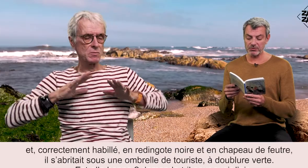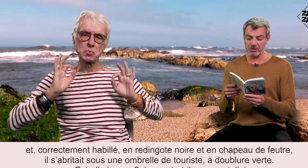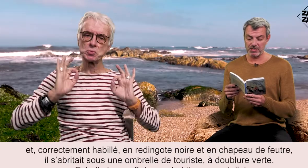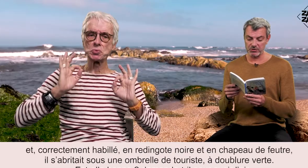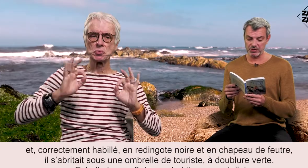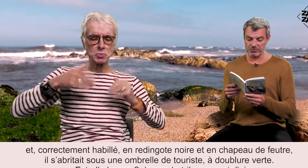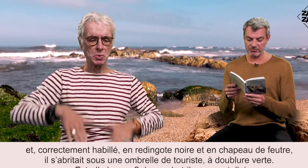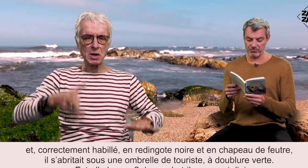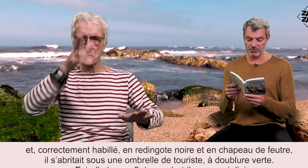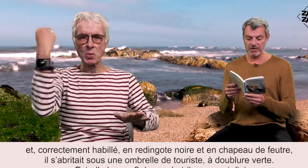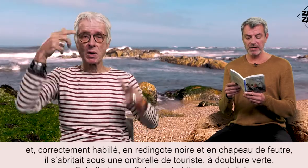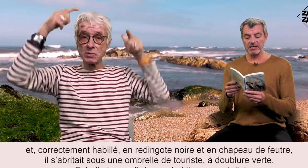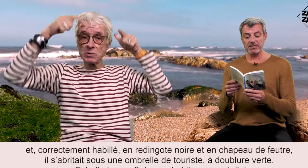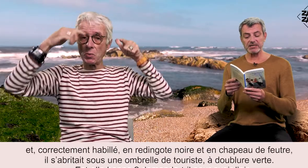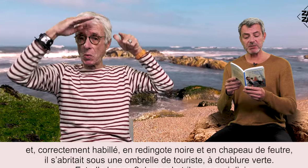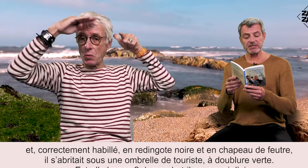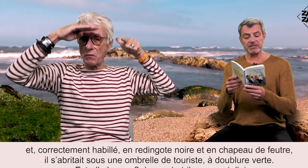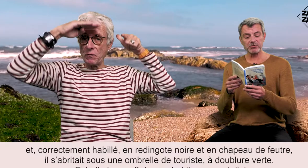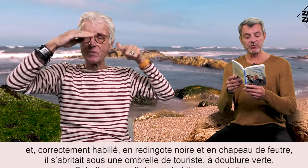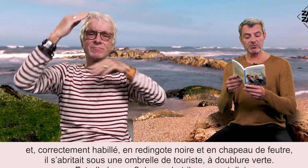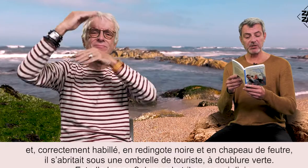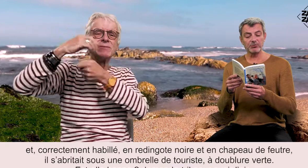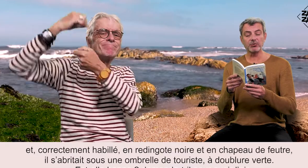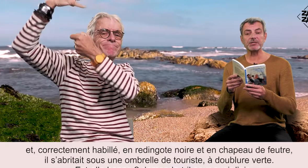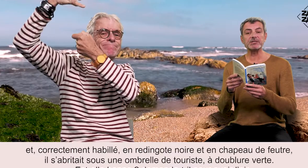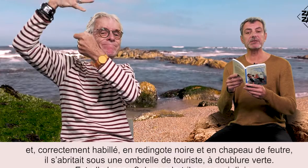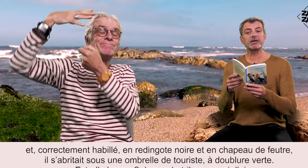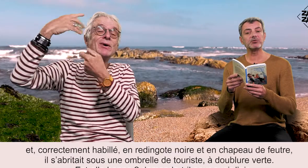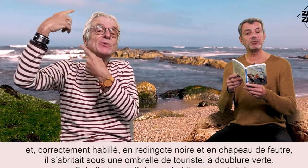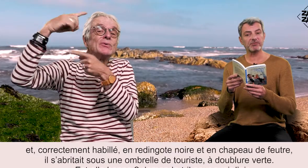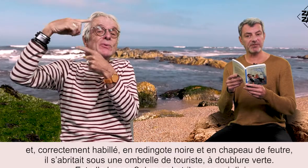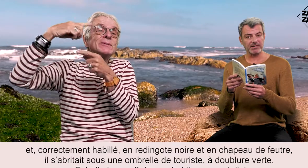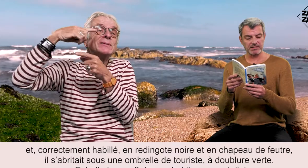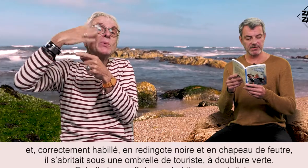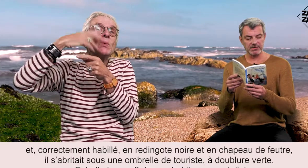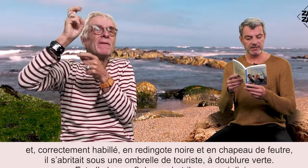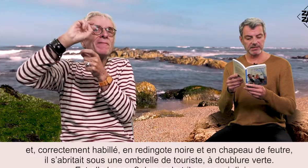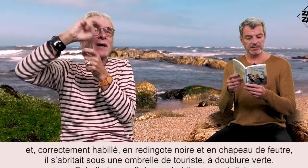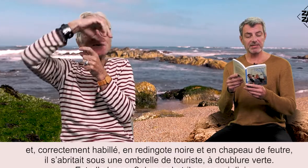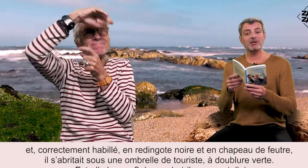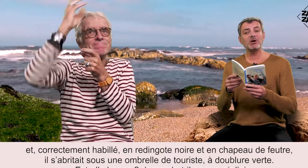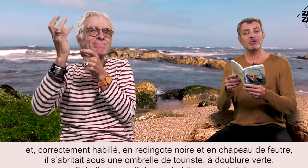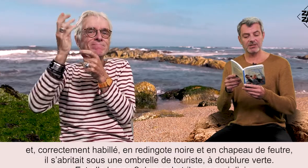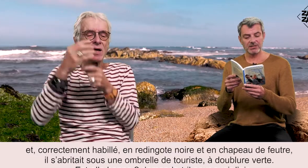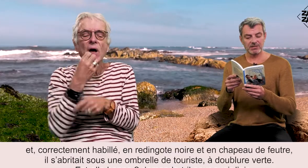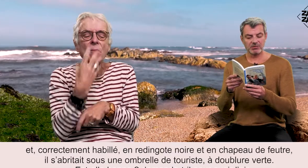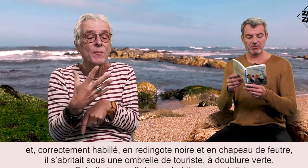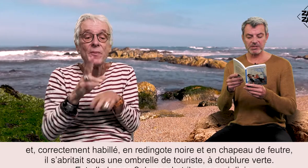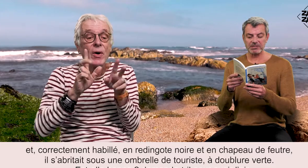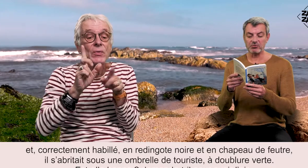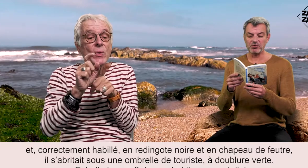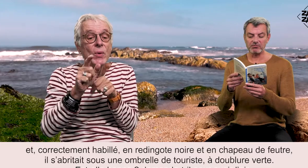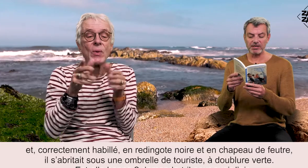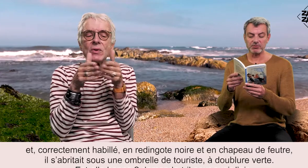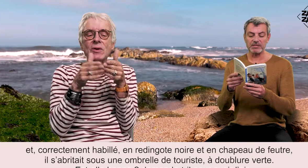redingote noire et en chapeau de feutre, il s'abritait sous une ombrelle de touriste à doublure verte. « Est-elle bonne ? »